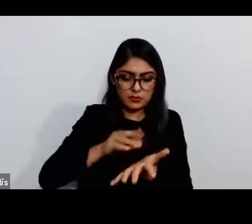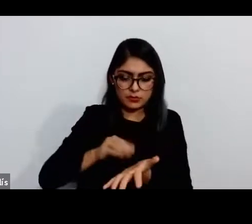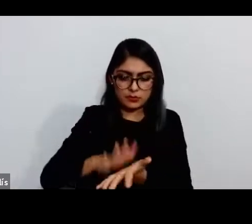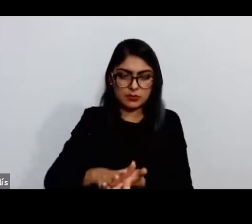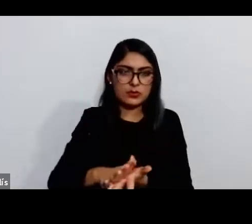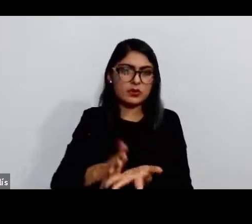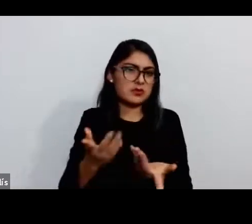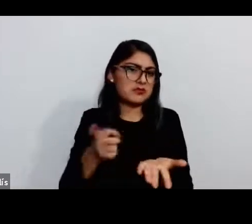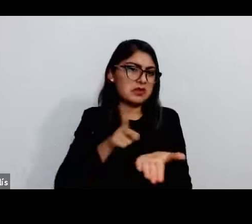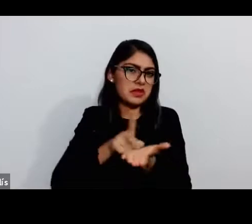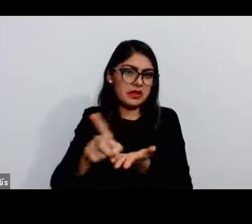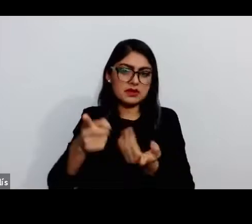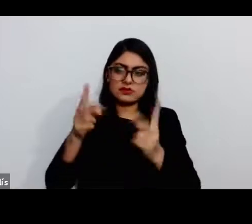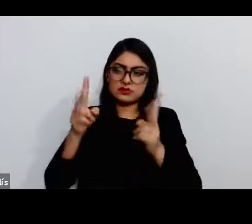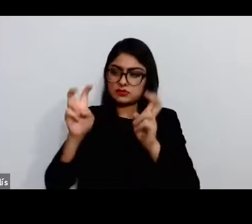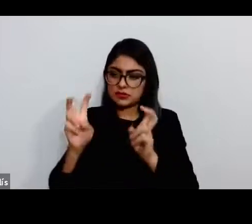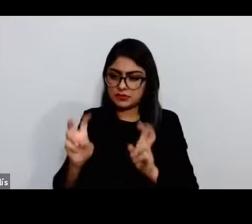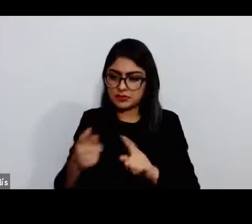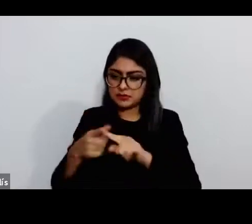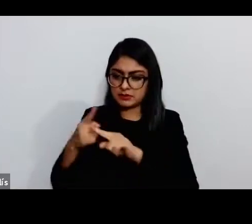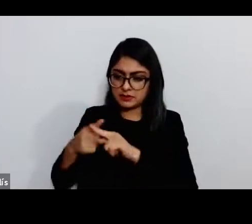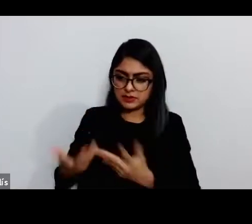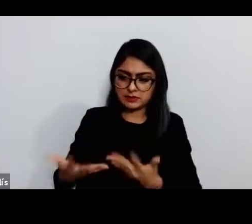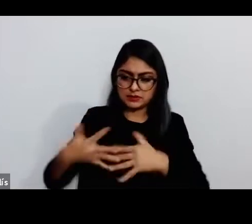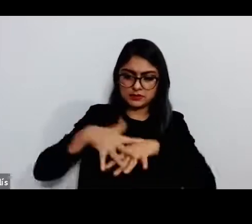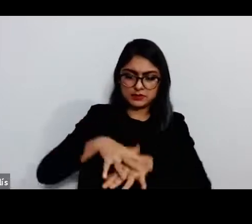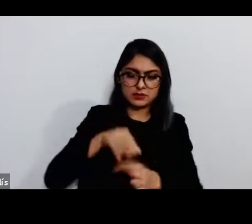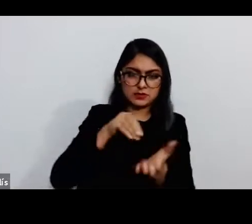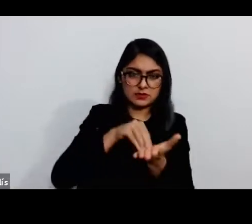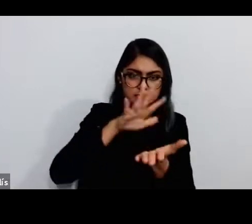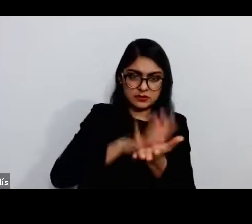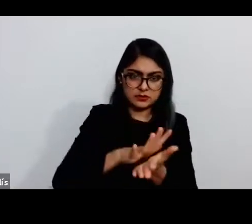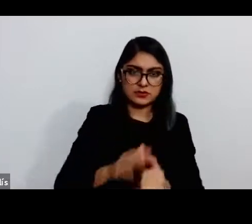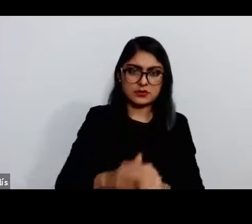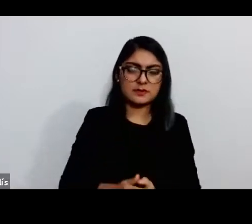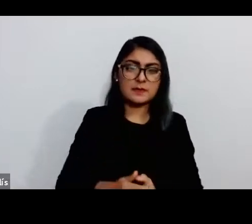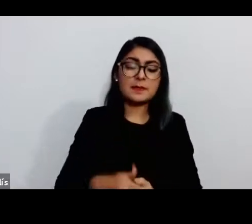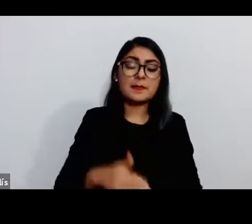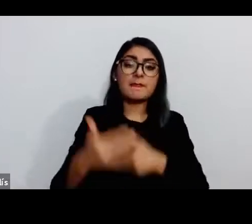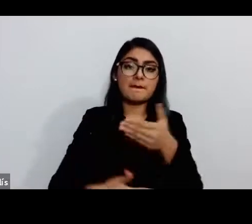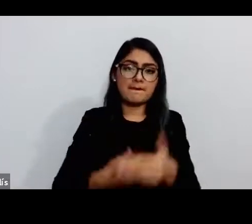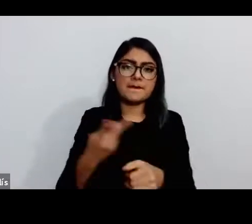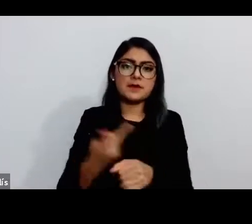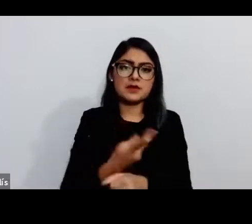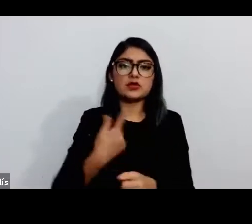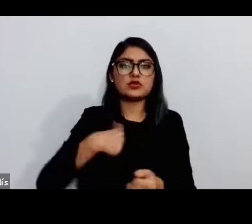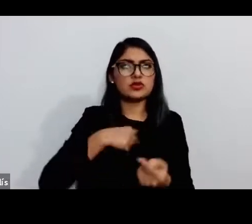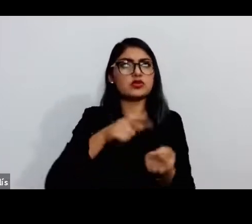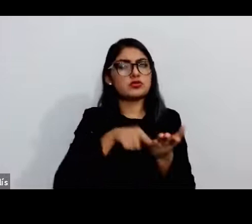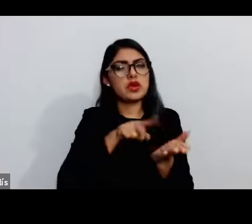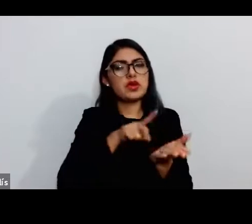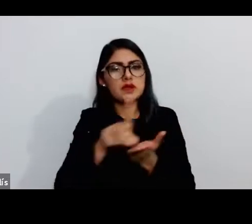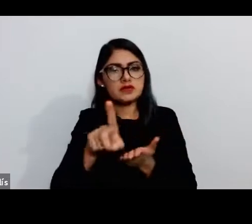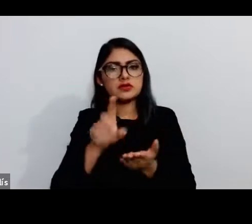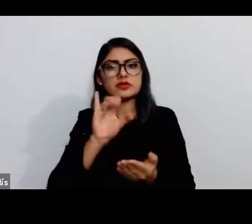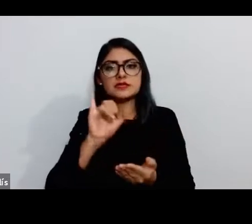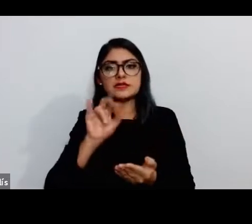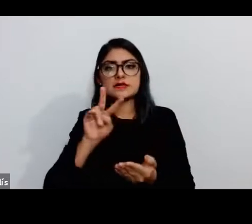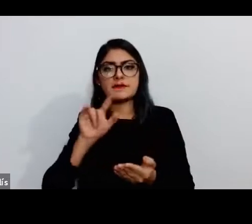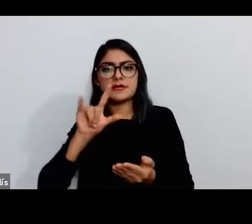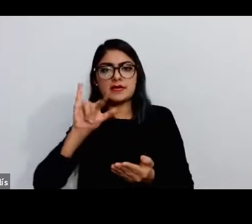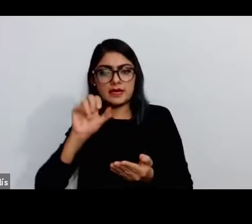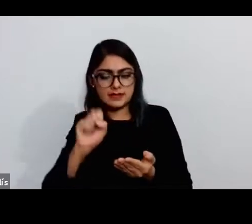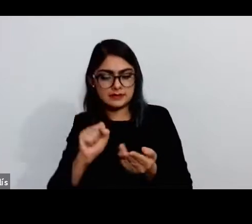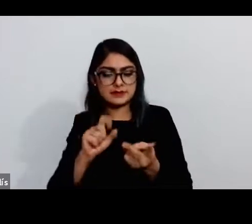¿qué sucede en el siglo XX? Ya traemos derechos civiles y políticos, ya traemos derechos sociales, pues pasa lo que se conoce como